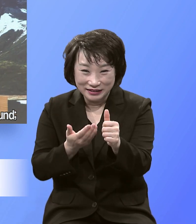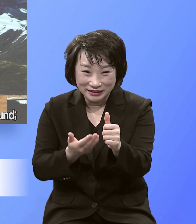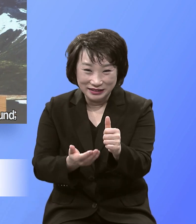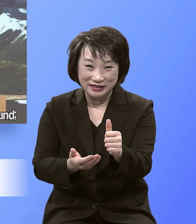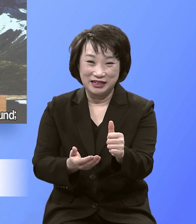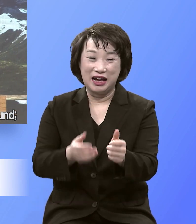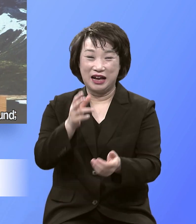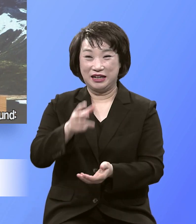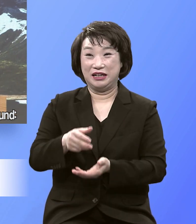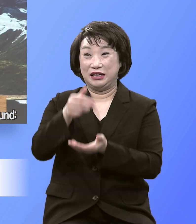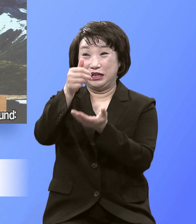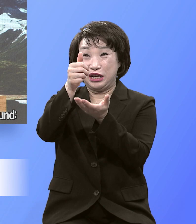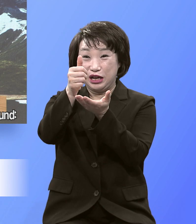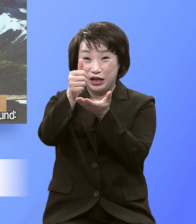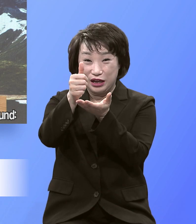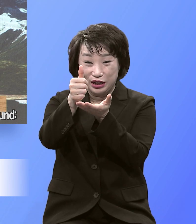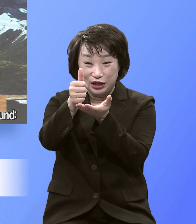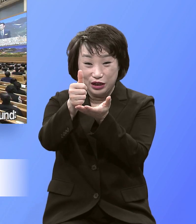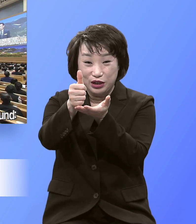당하는